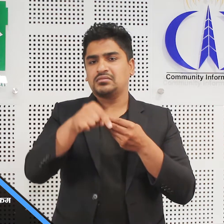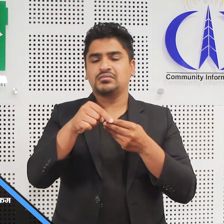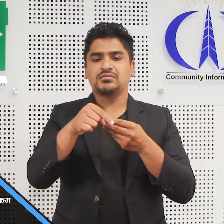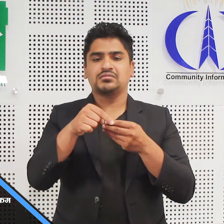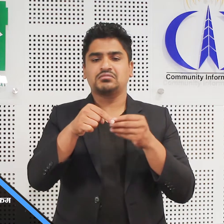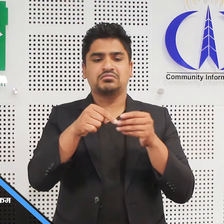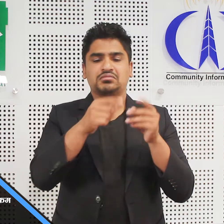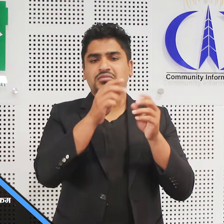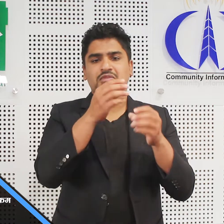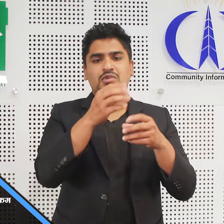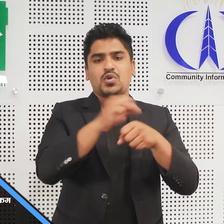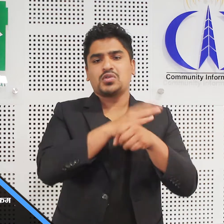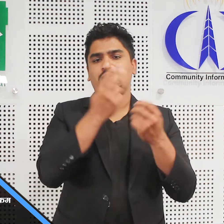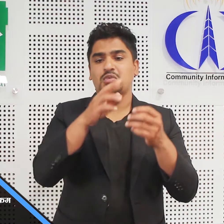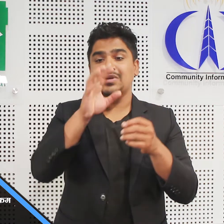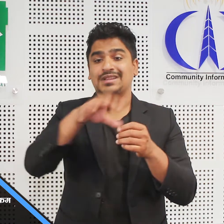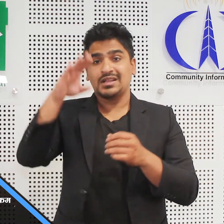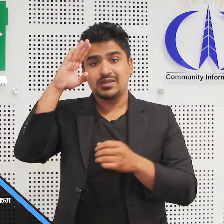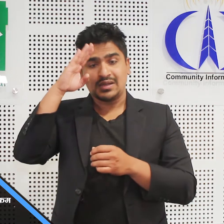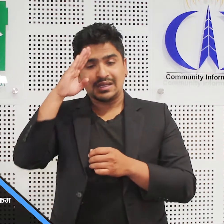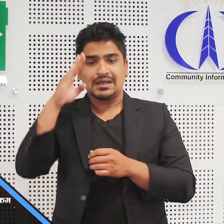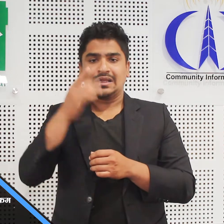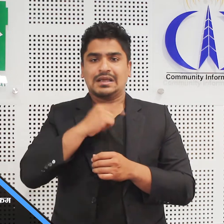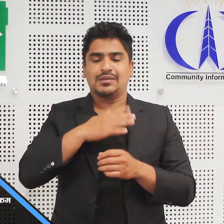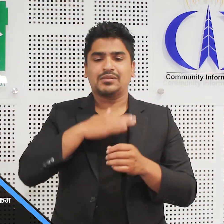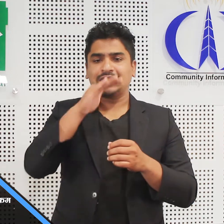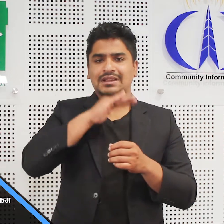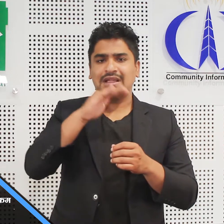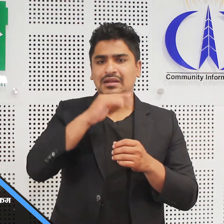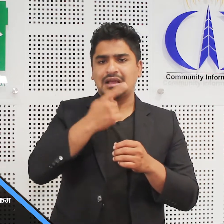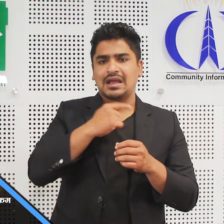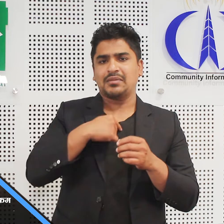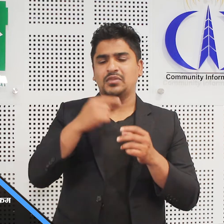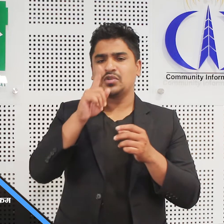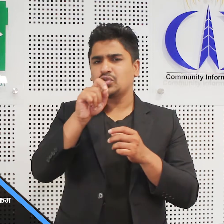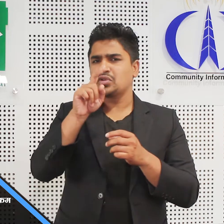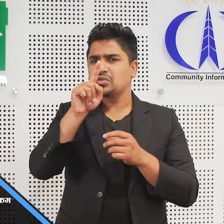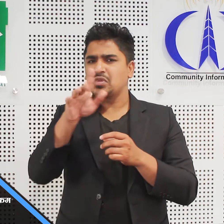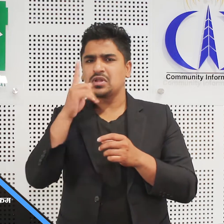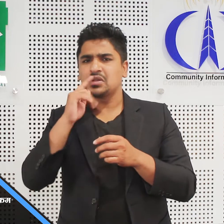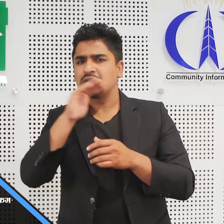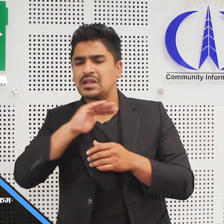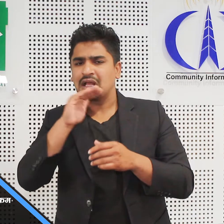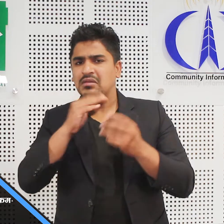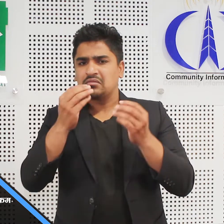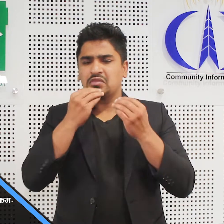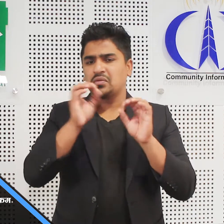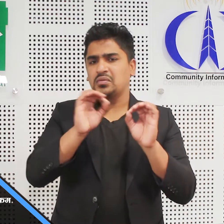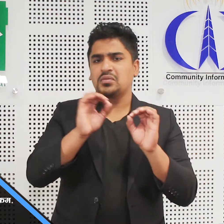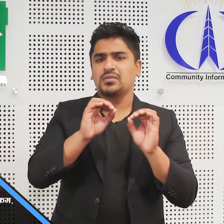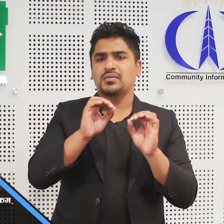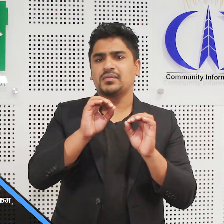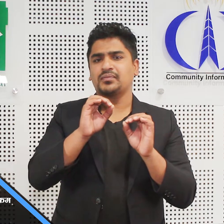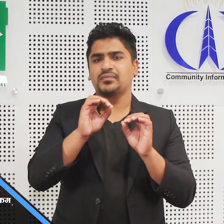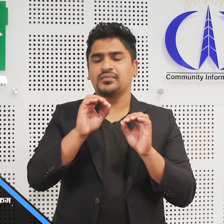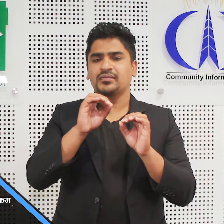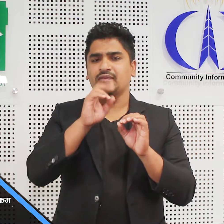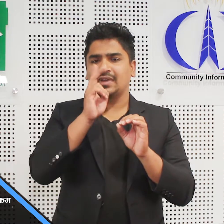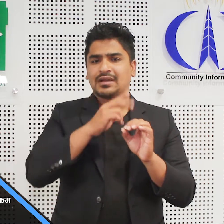होवे। जस्तै स्थानीय सरकार चाहिँ हमन तालिम के जस्ट कि हमन 10-15 दिन के तालिम नाइ कि हमन सक्सेस हुइना मेर के